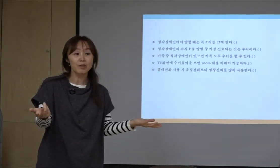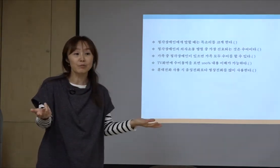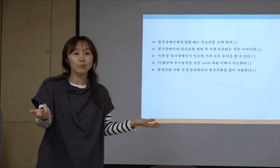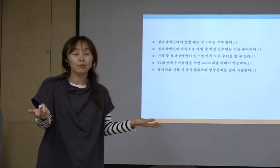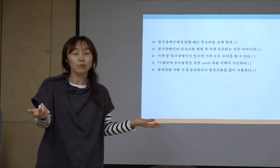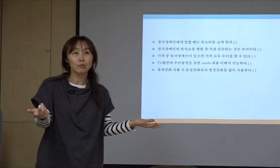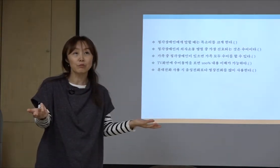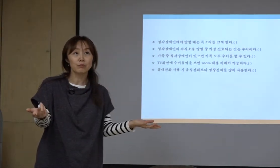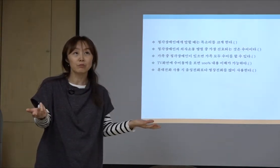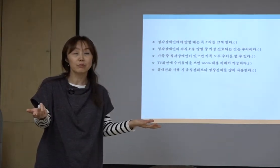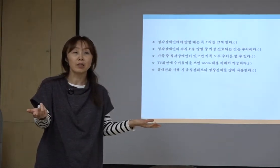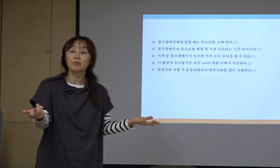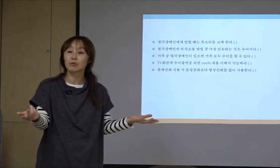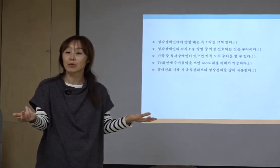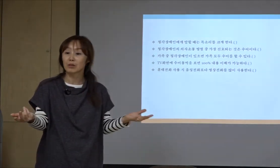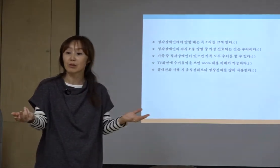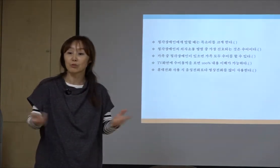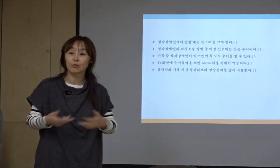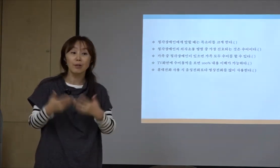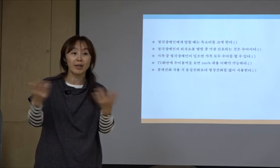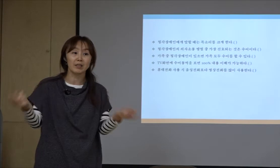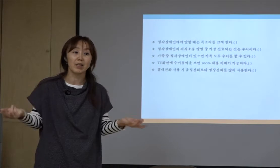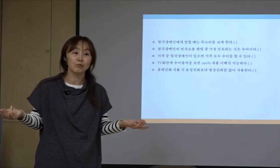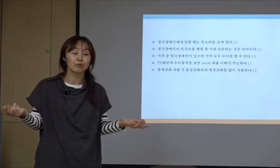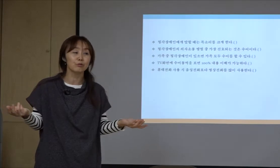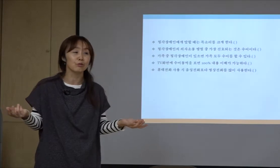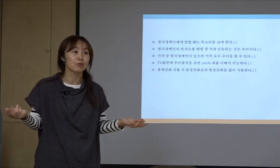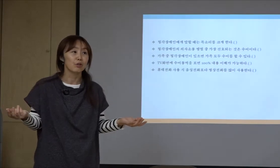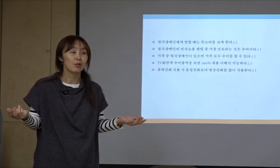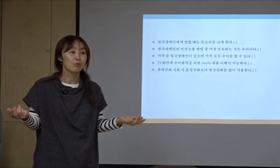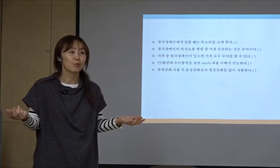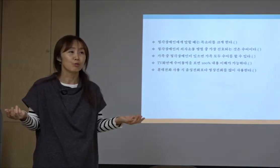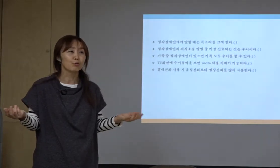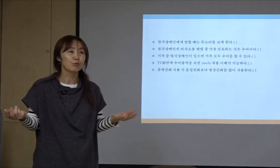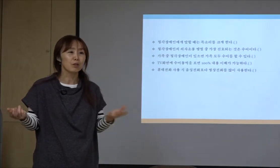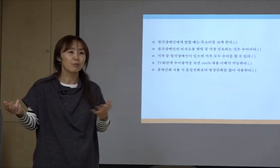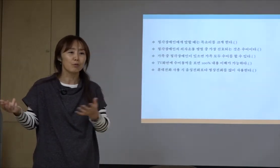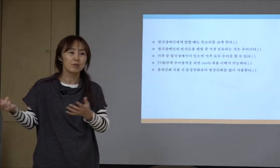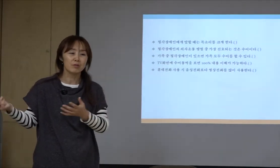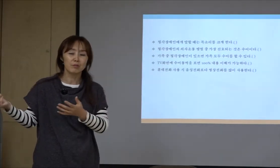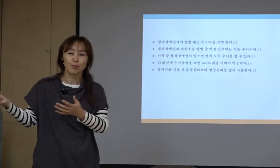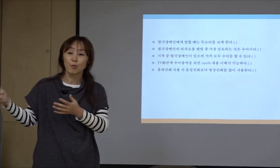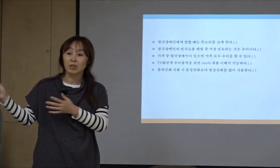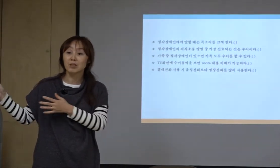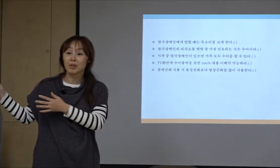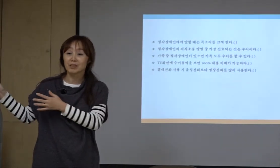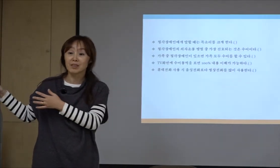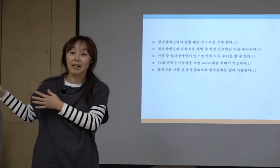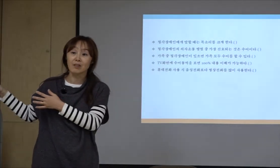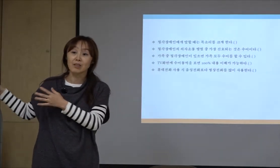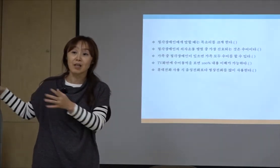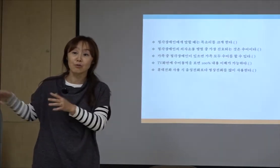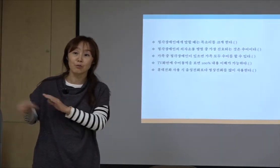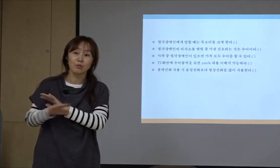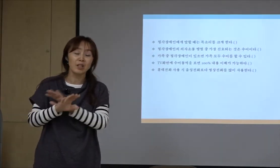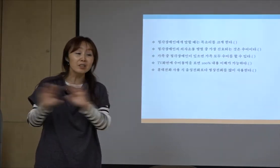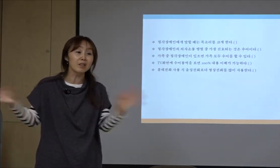요즘에는 뭐 예능 프로나 이런 데도 수화 많이 하고 뭐 뉴스나 뭐 복지 TV 같은 데 당연히 하고 뭐 굉장히